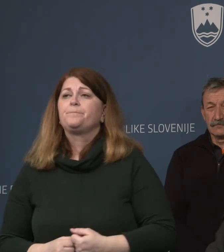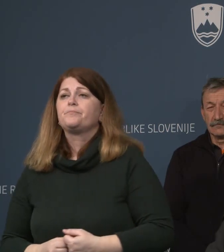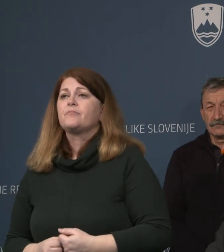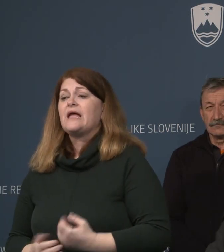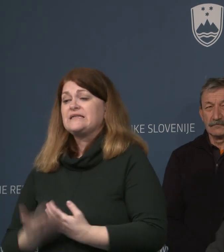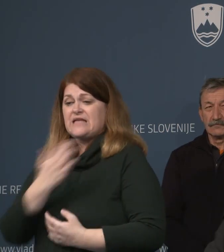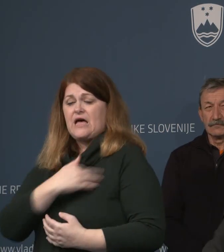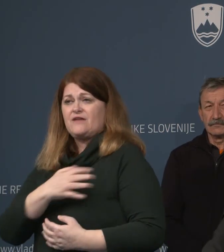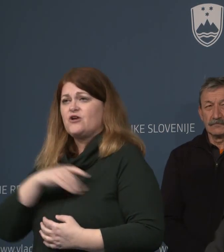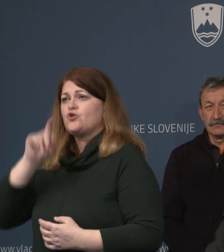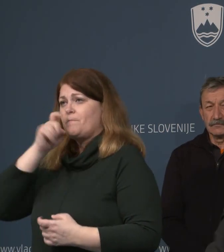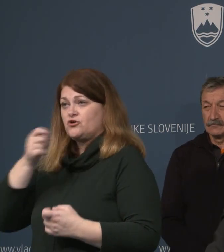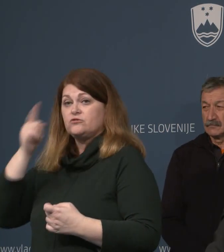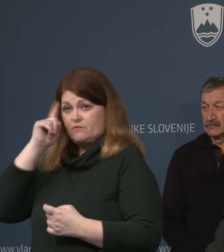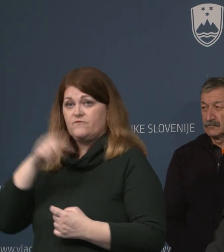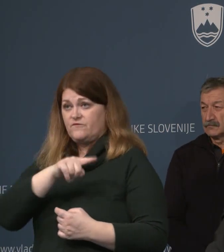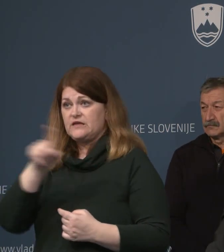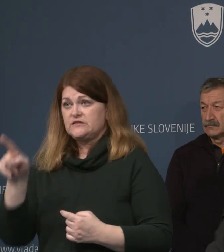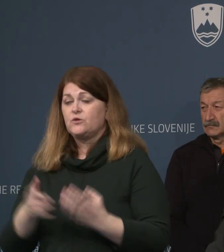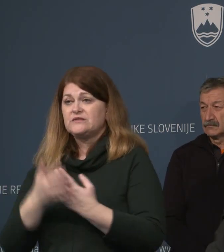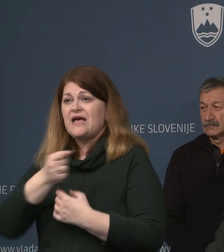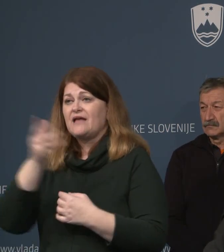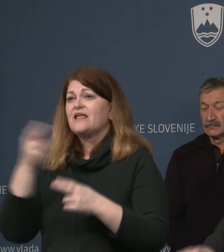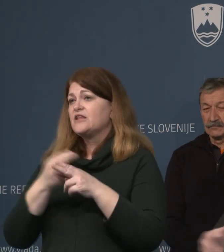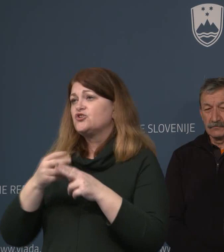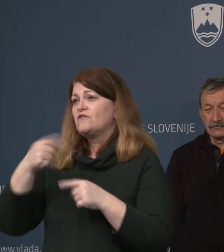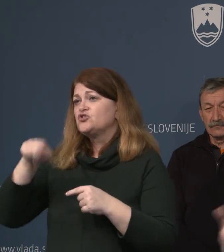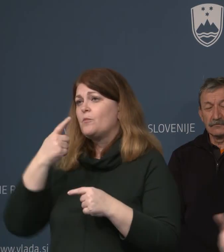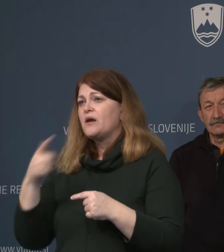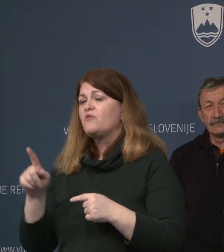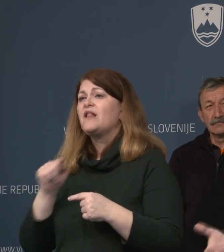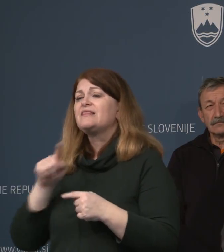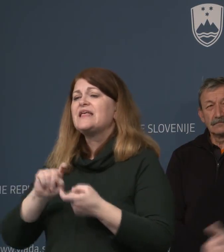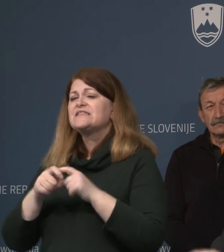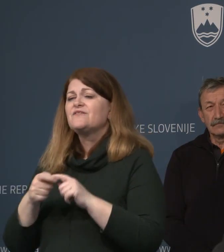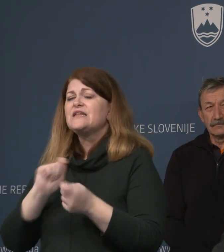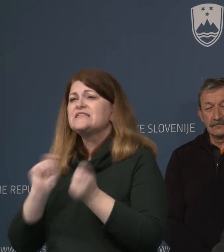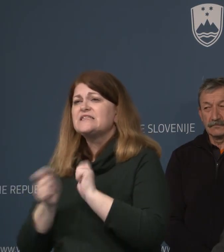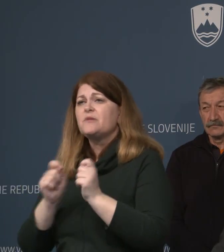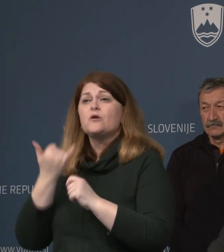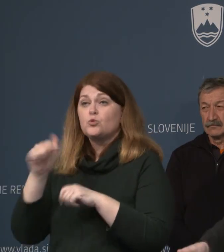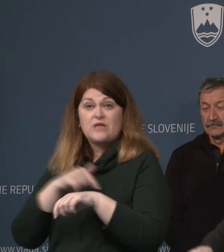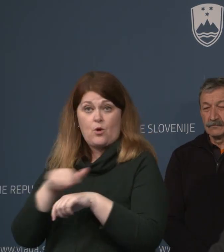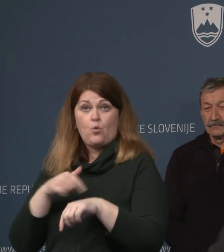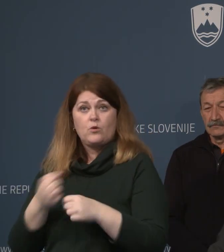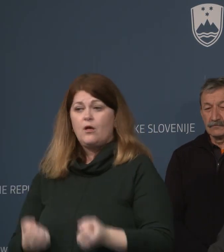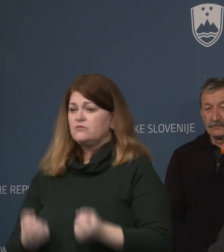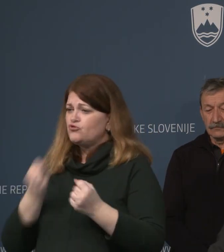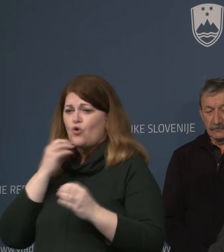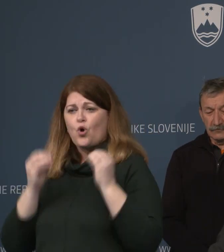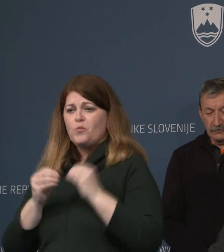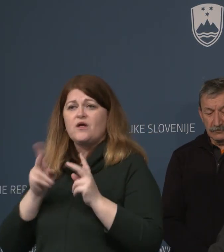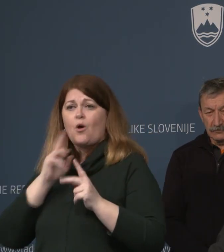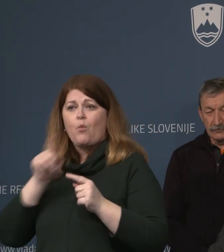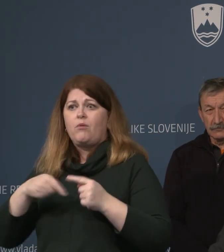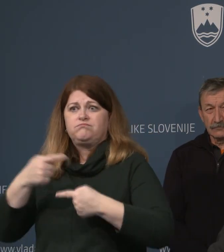za Hrvaško, Mačarsko poznate, za katere države so pač prepovedali. Te stvari se spreminjajo iz ure v uro. Težko bi komentiral, kako bo